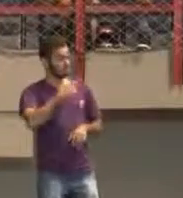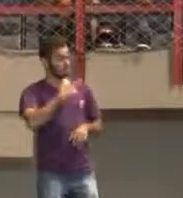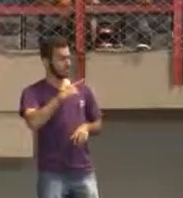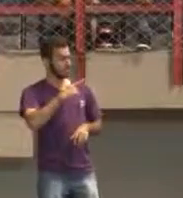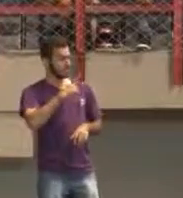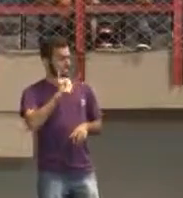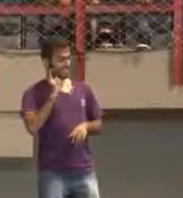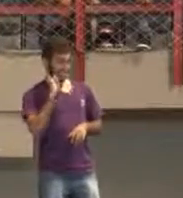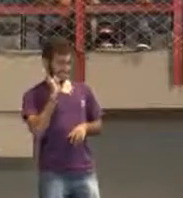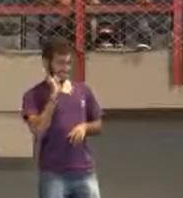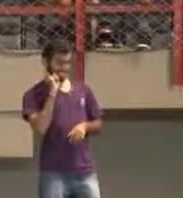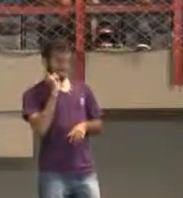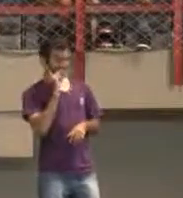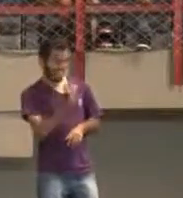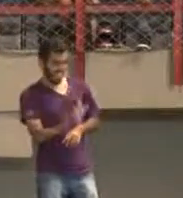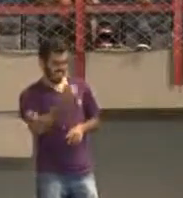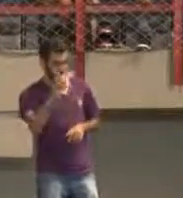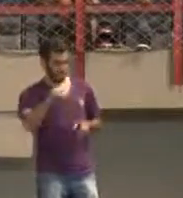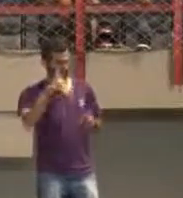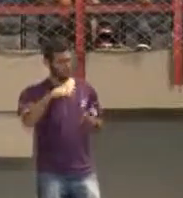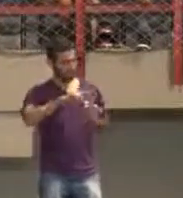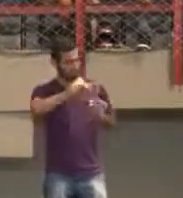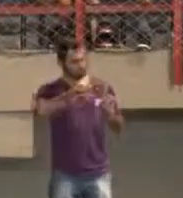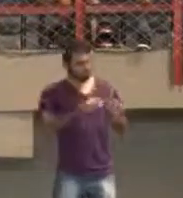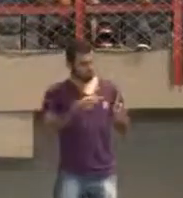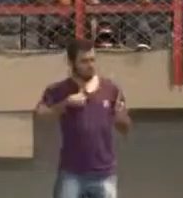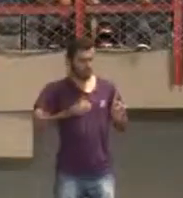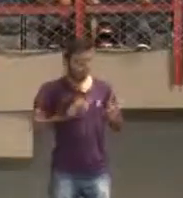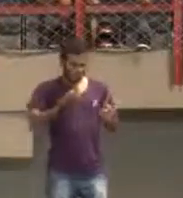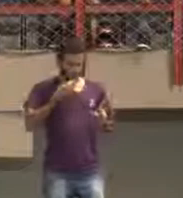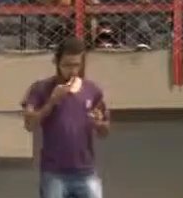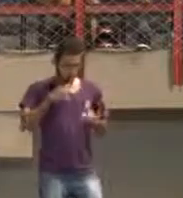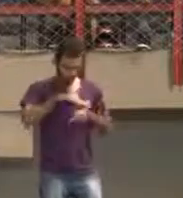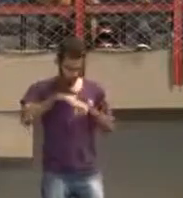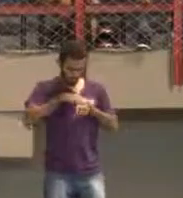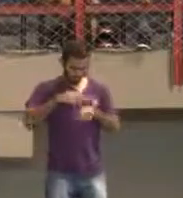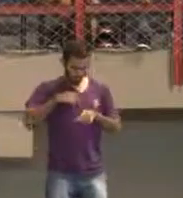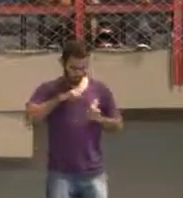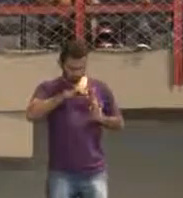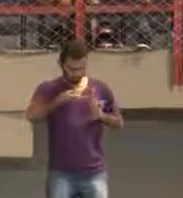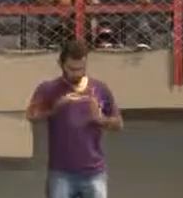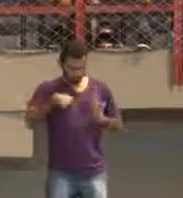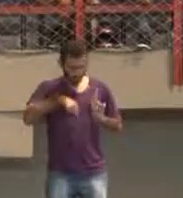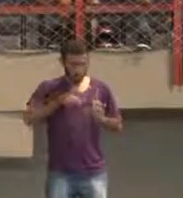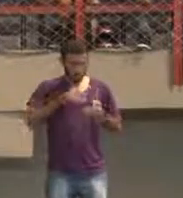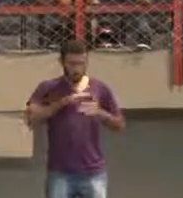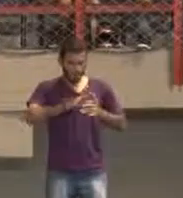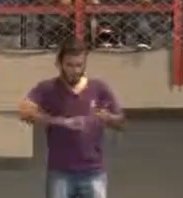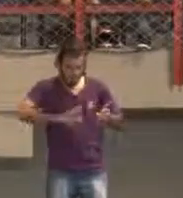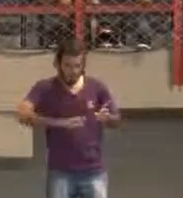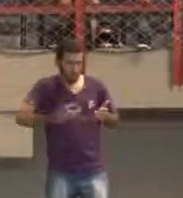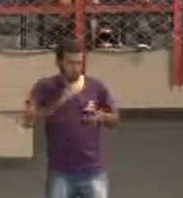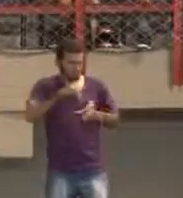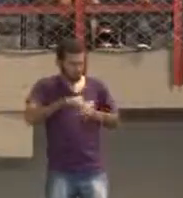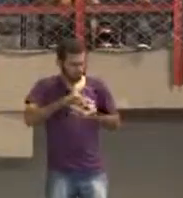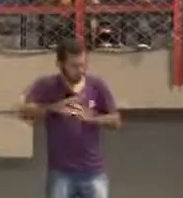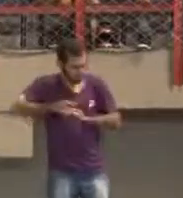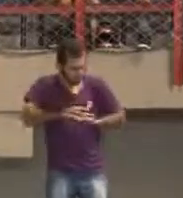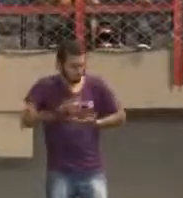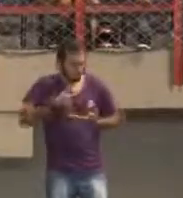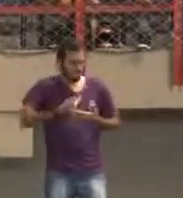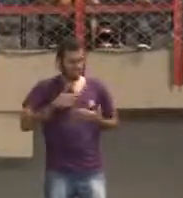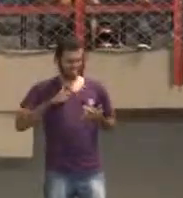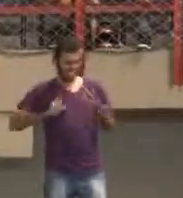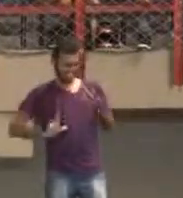ó podridão, ó bolo de serpentes imundo. A mãe conversando com a criança. Professor, já estou com vontade de